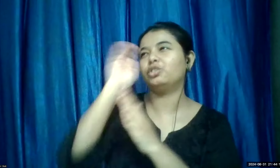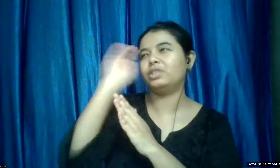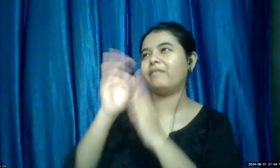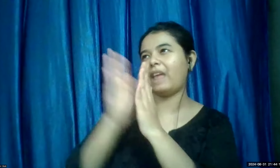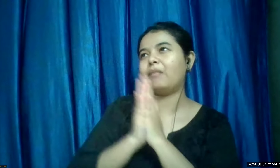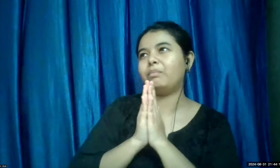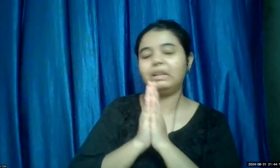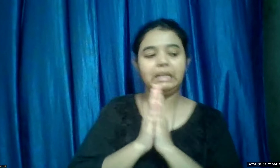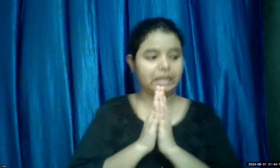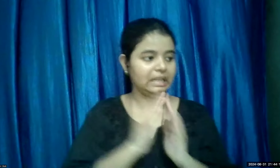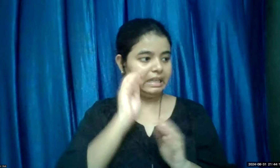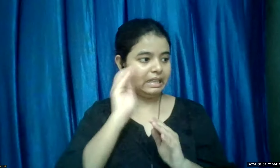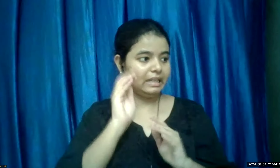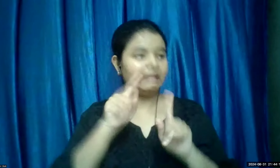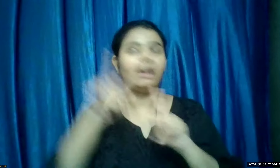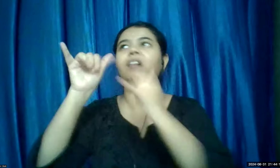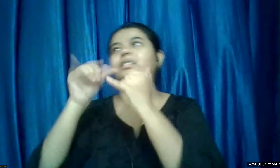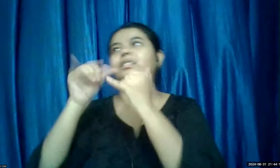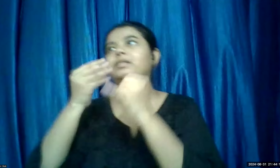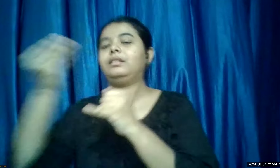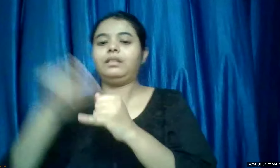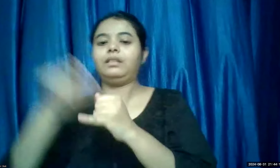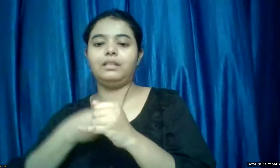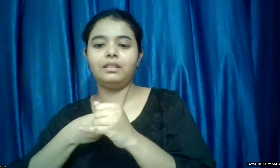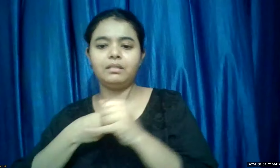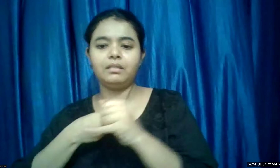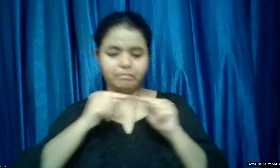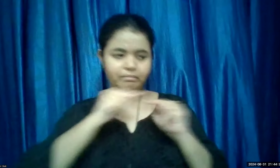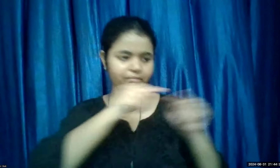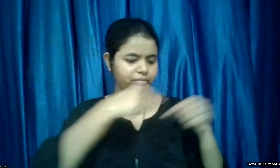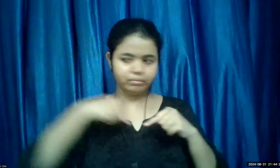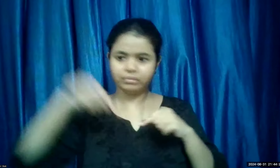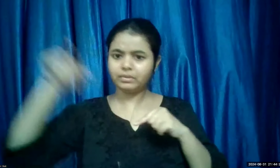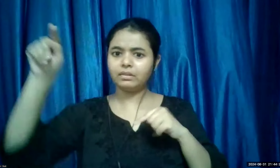जब आप उनसे कोई प्रार्थना करते हैं, हे गणेश जी मेरे कष्ट हर लीजिए, तो